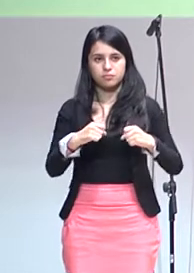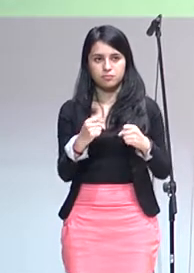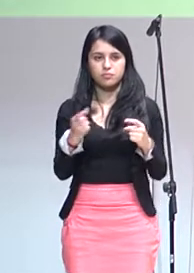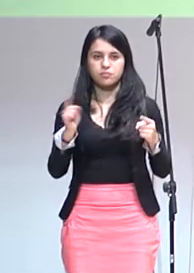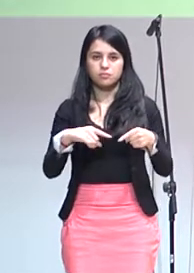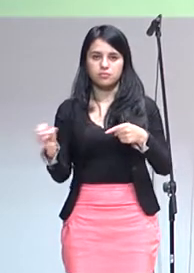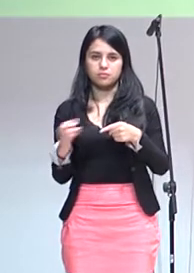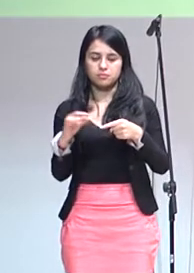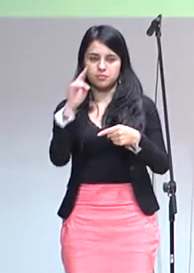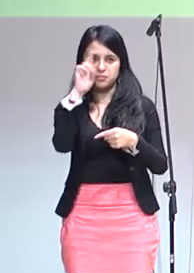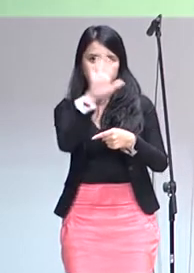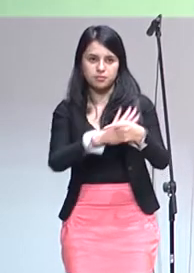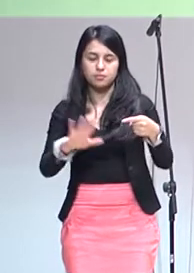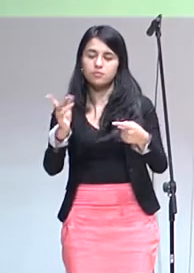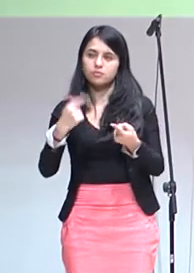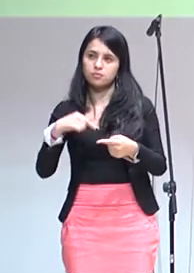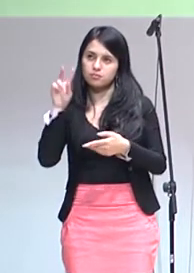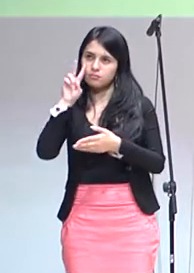la recopilación sobre